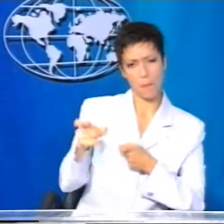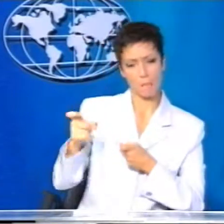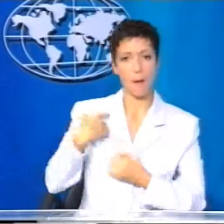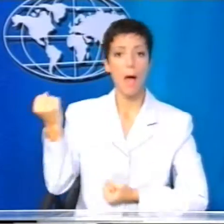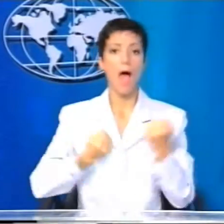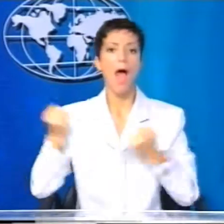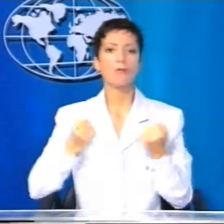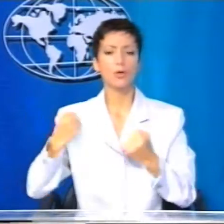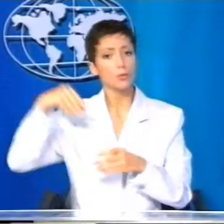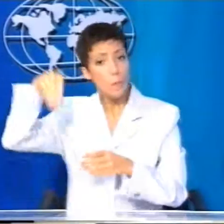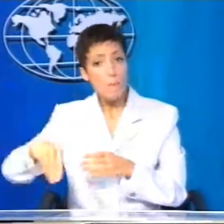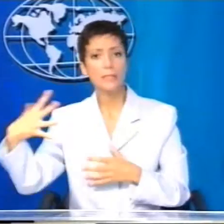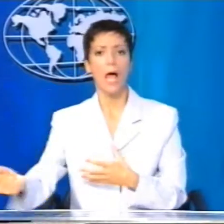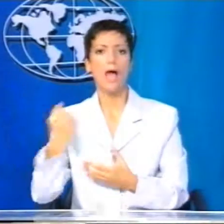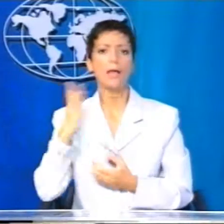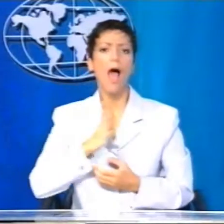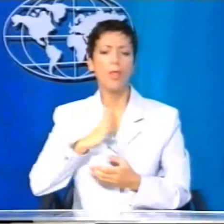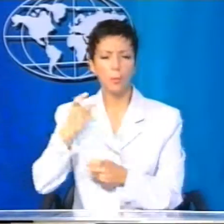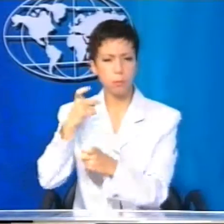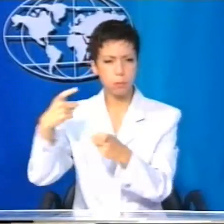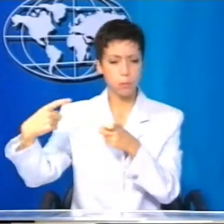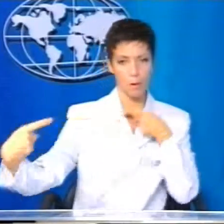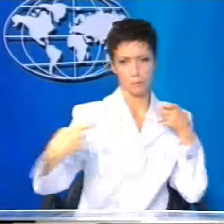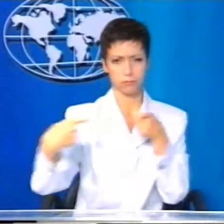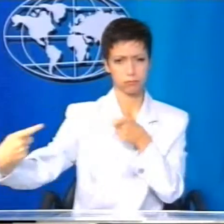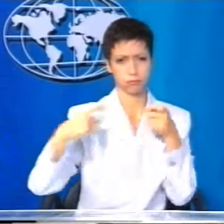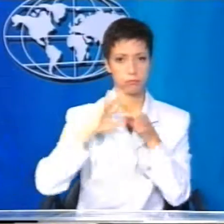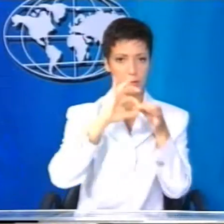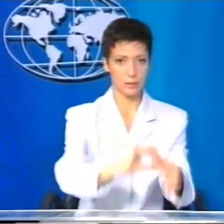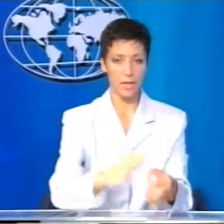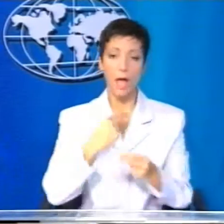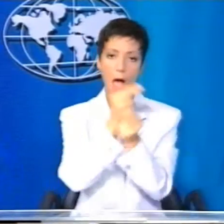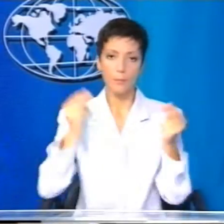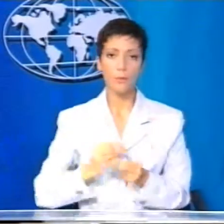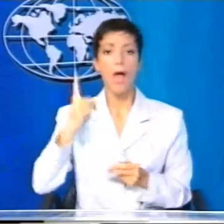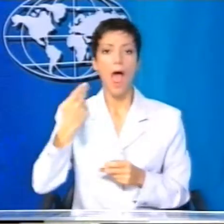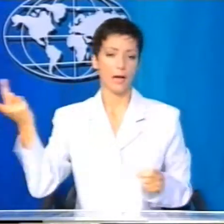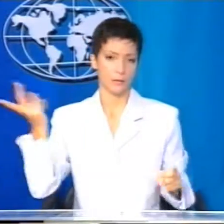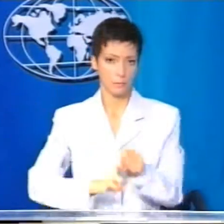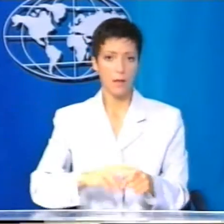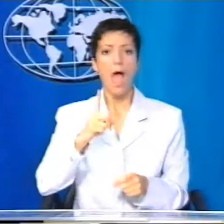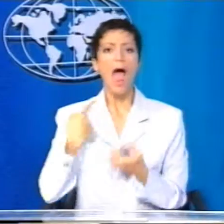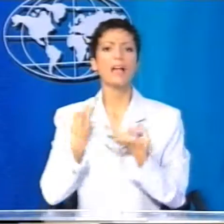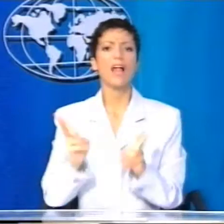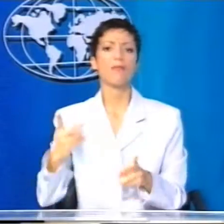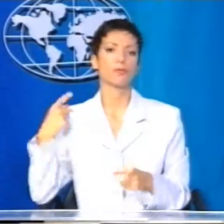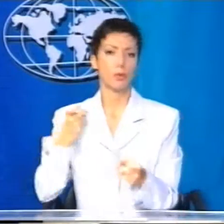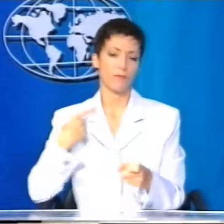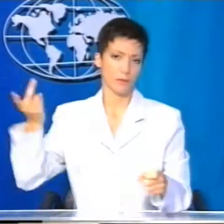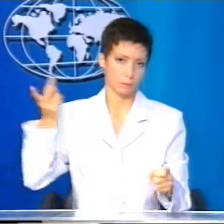επέβαιναν ένοπλοι, με αποτέλεσμα να σκοτωθεί ένας από αυτούς και να τραυματιστεί ένας ελεύθερος σκοπευτής. Σε ένα δεύτερο επεισόδιο,